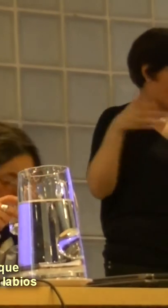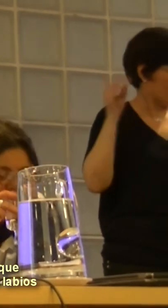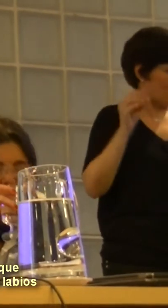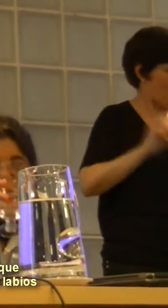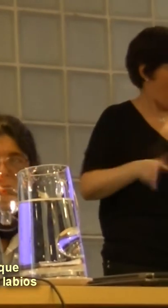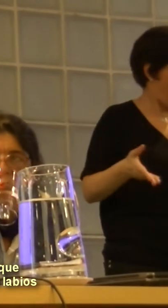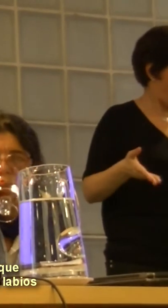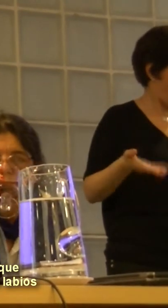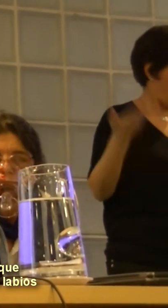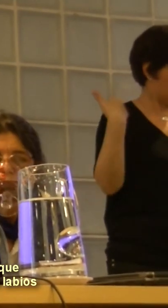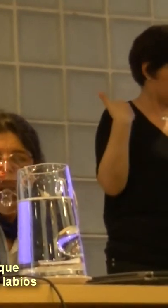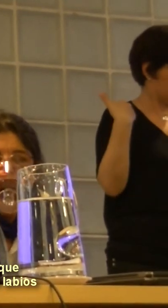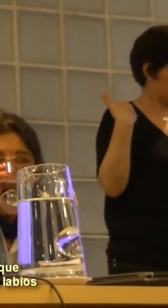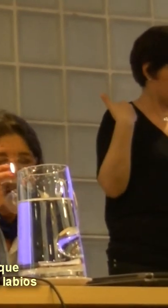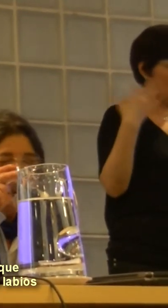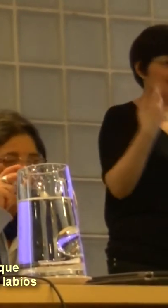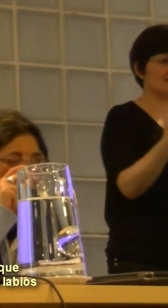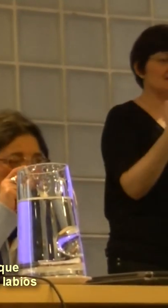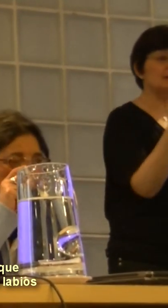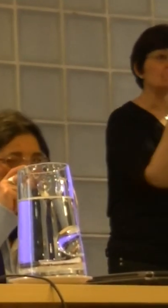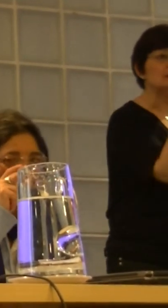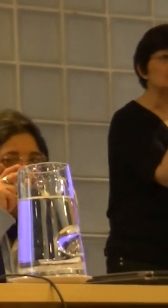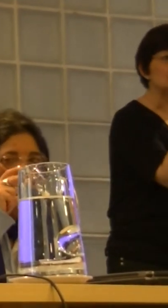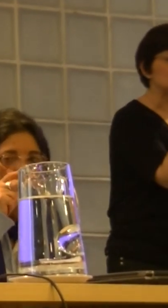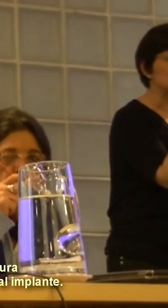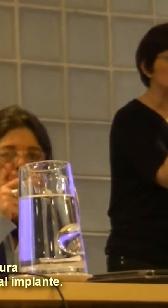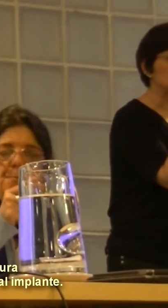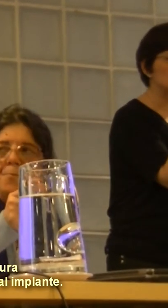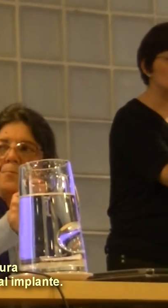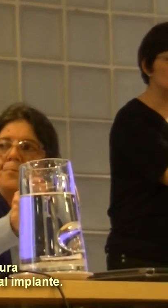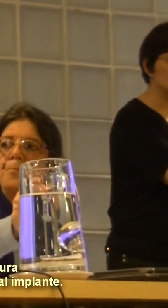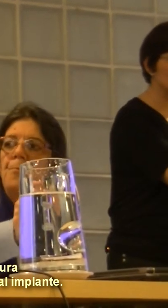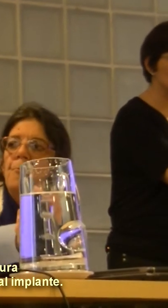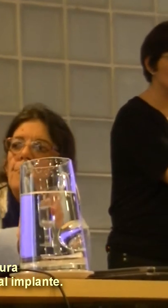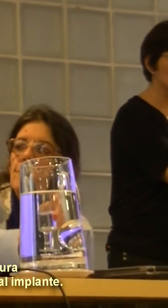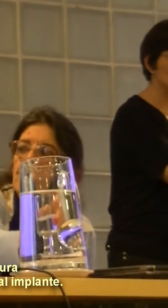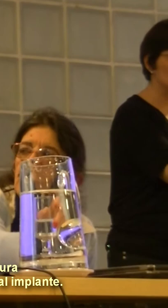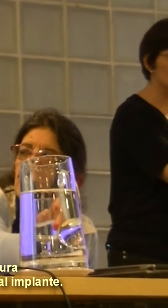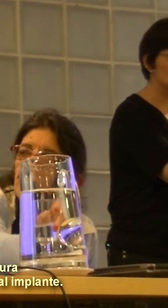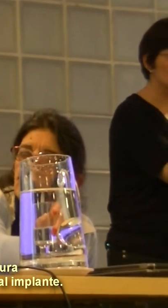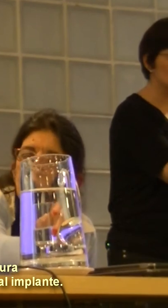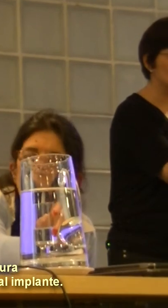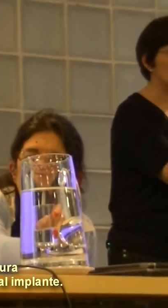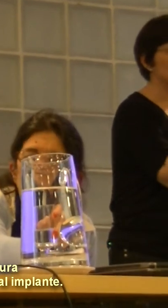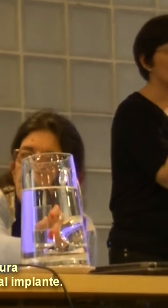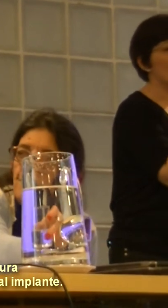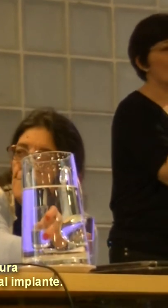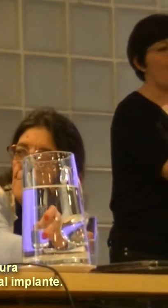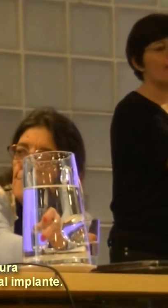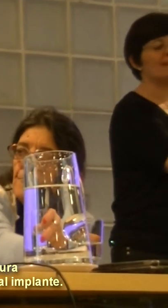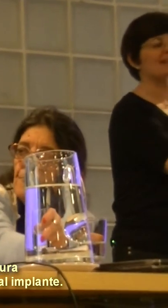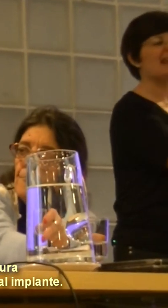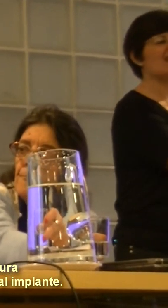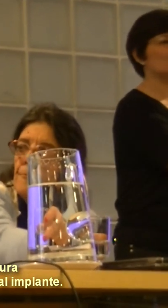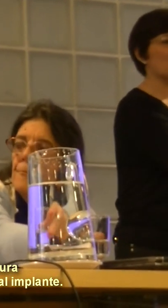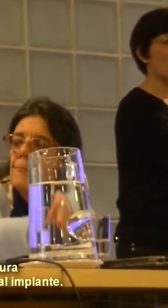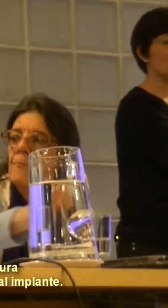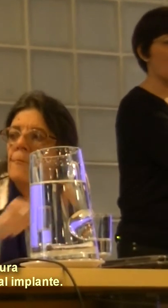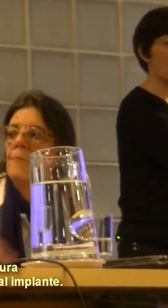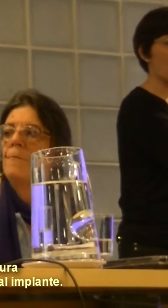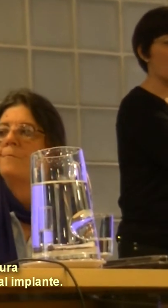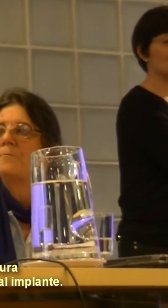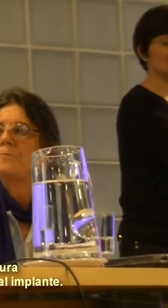tenía que mirar a los labios. Justamente desarrollé un poco de lectura labial y ahora la estoy